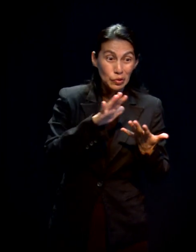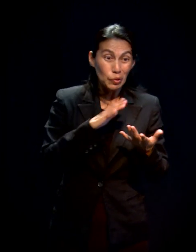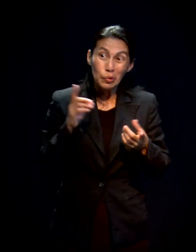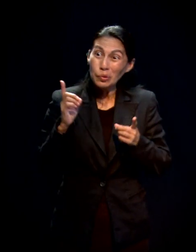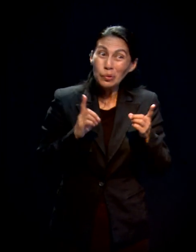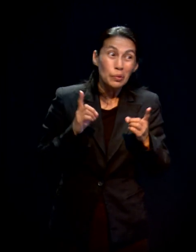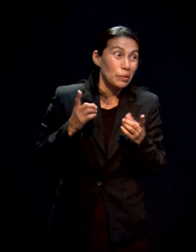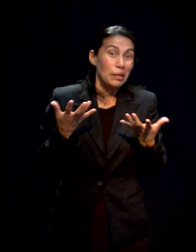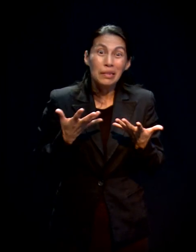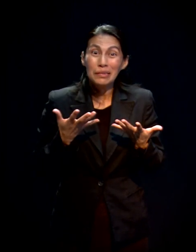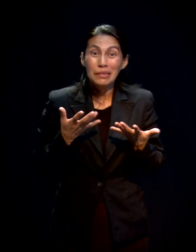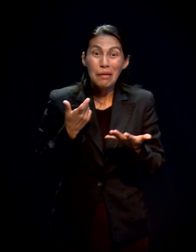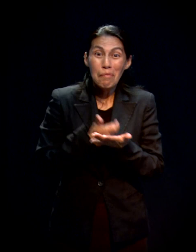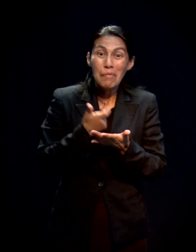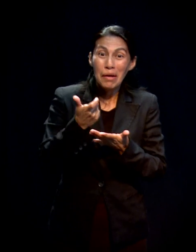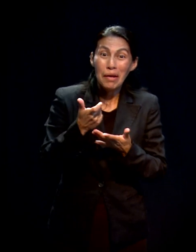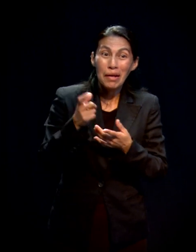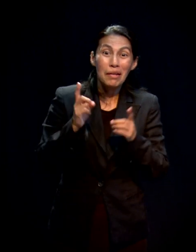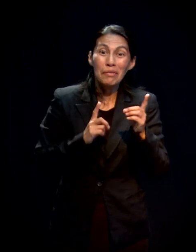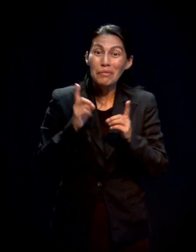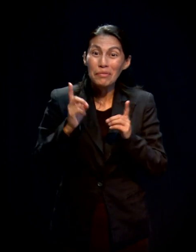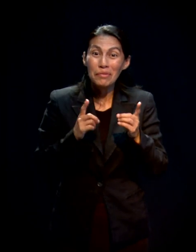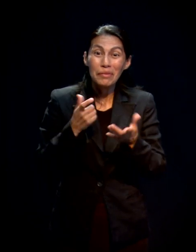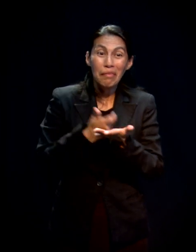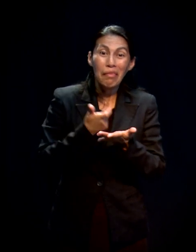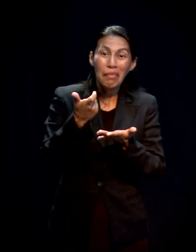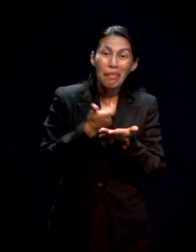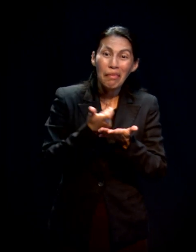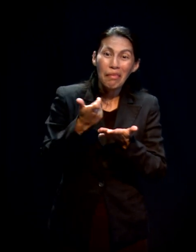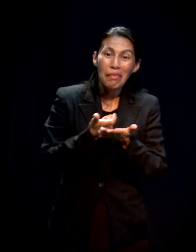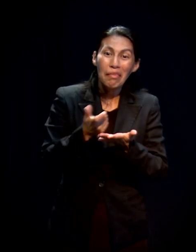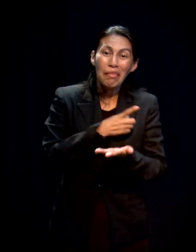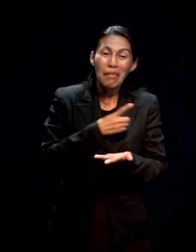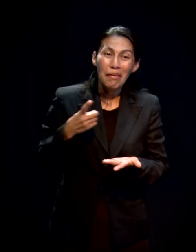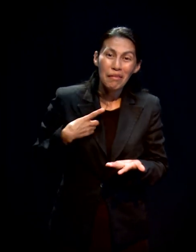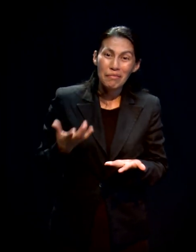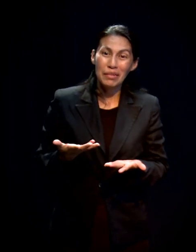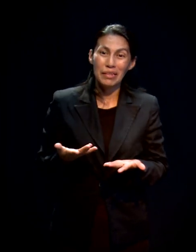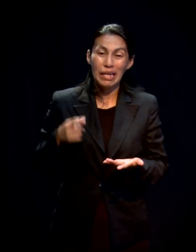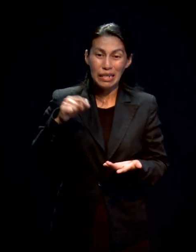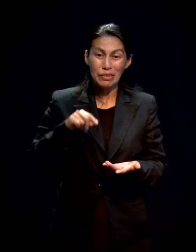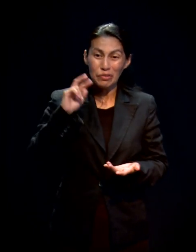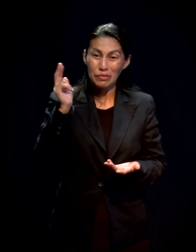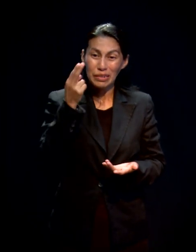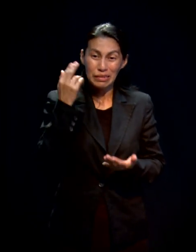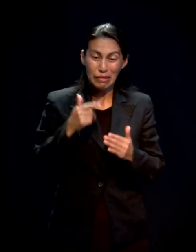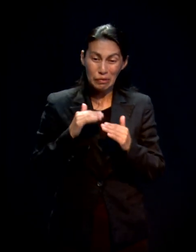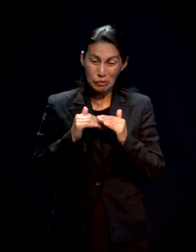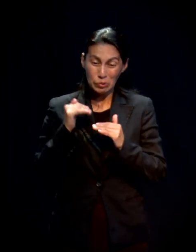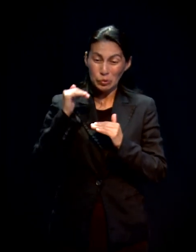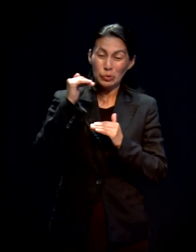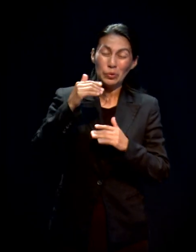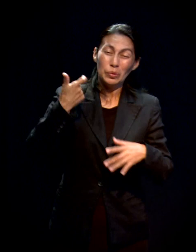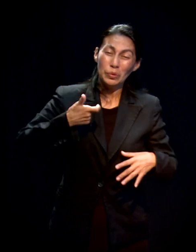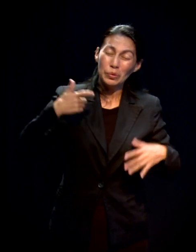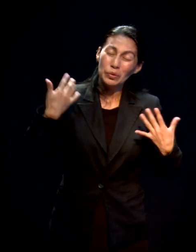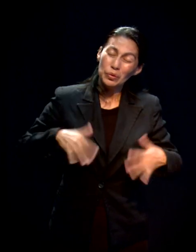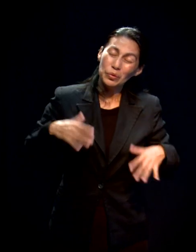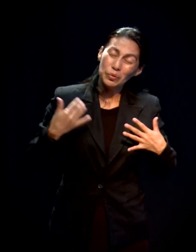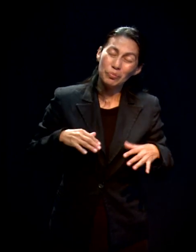qué hacer y cómo van a pagar la deuda de esta universidad tan prestigiosa no